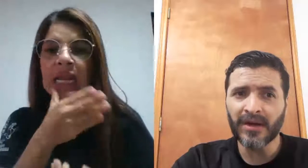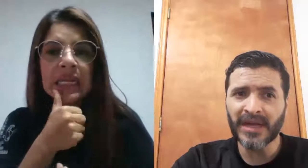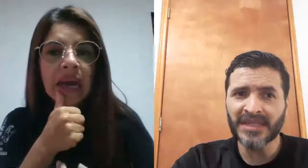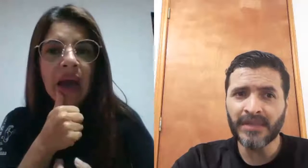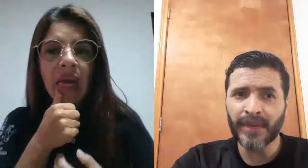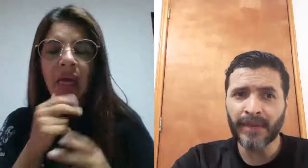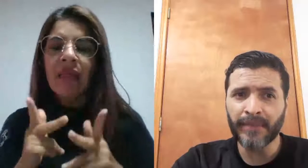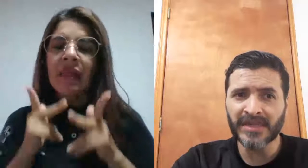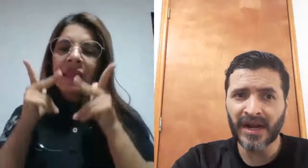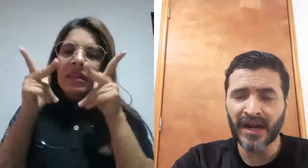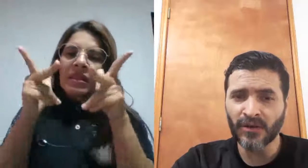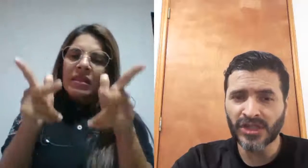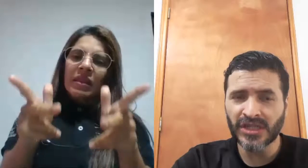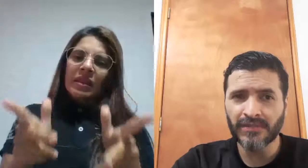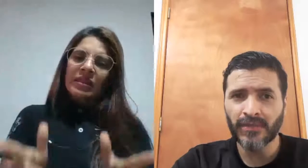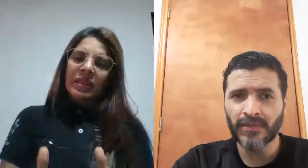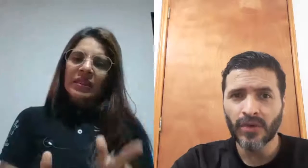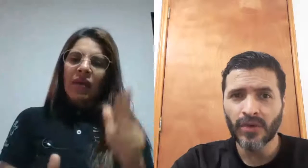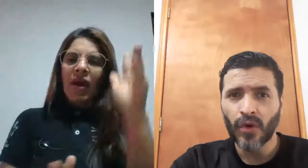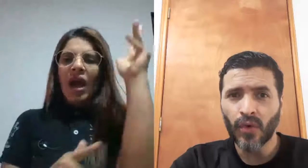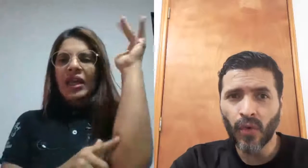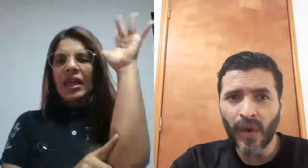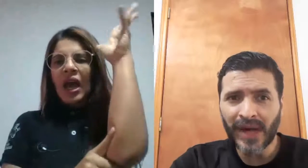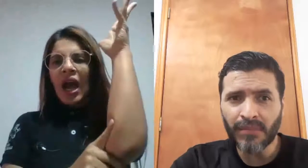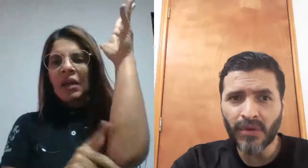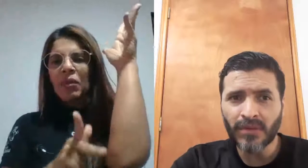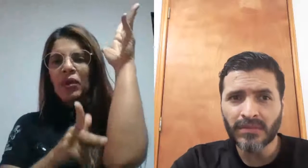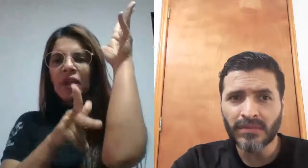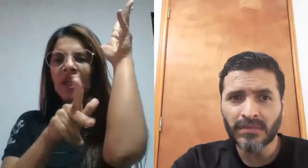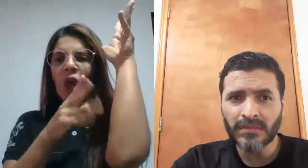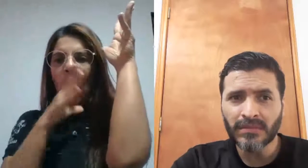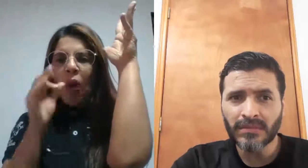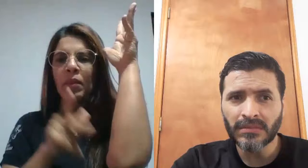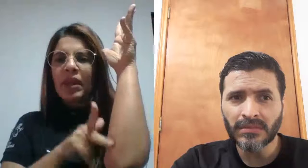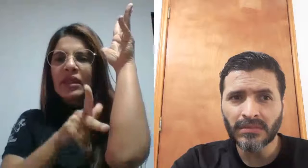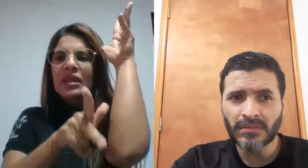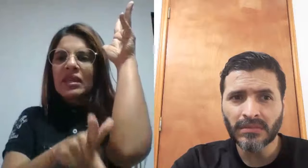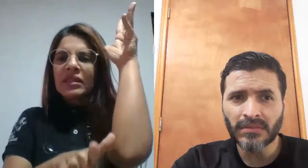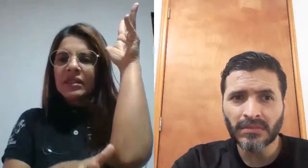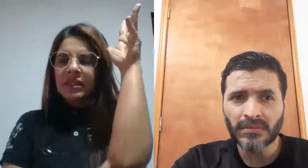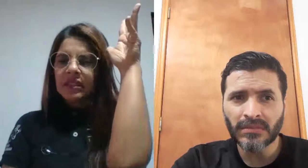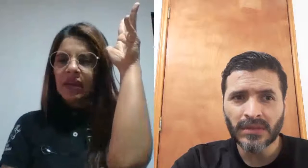se cobijaron allí para pasar la noche un cuervo,